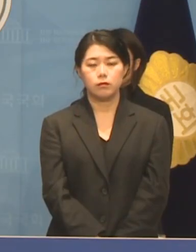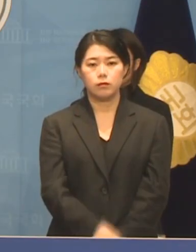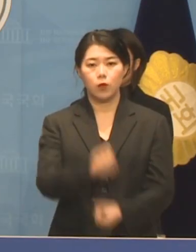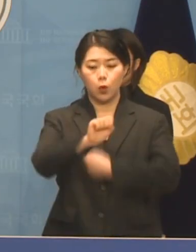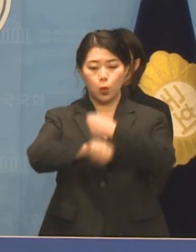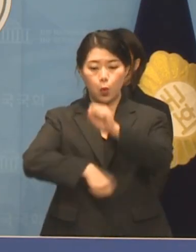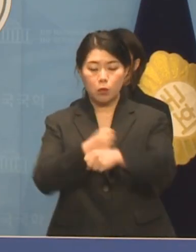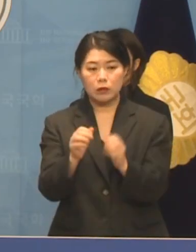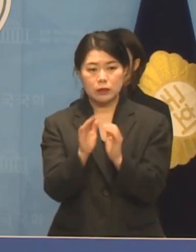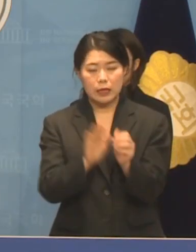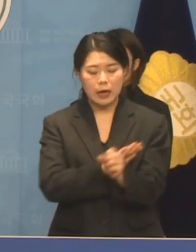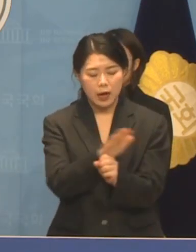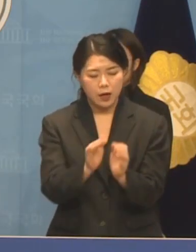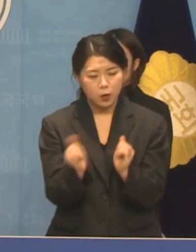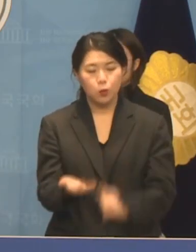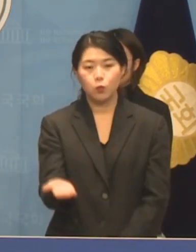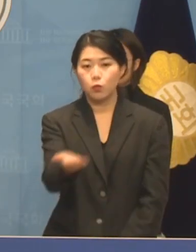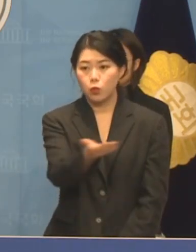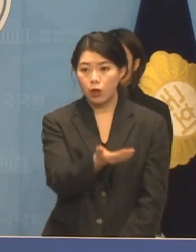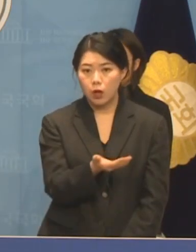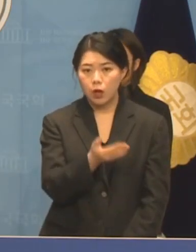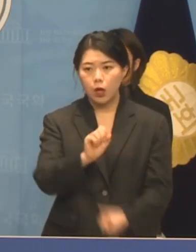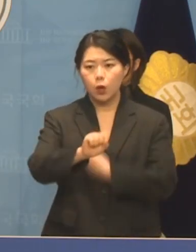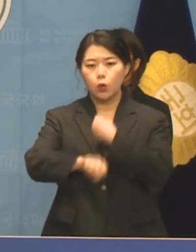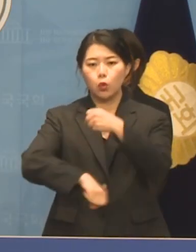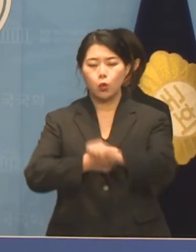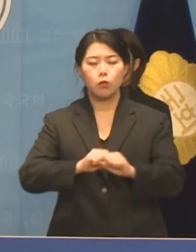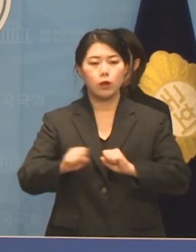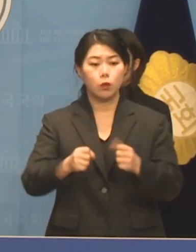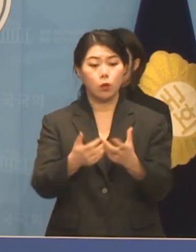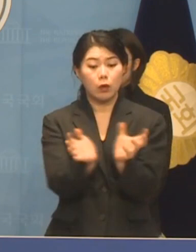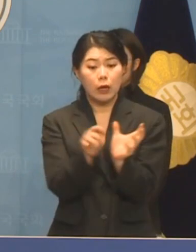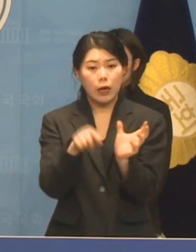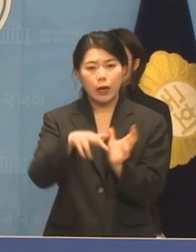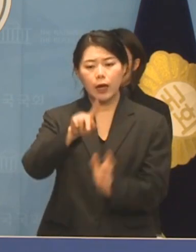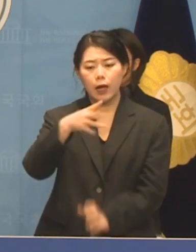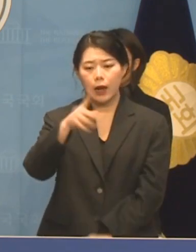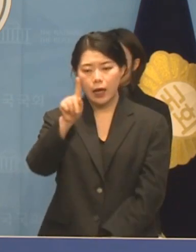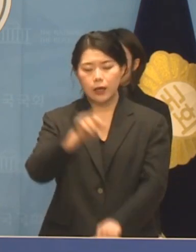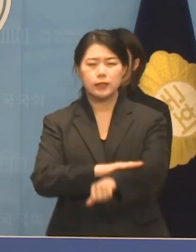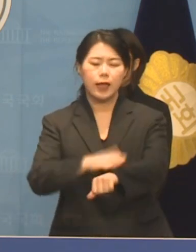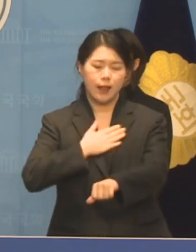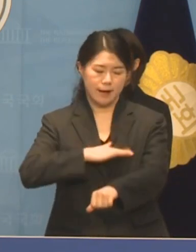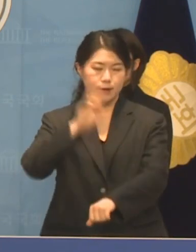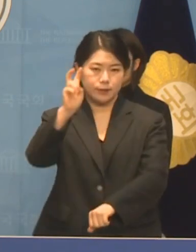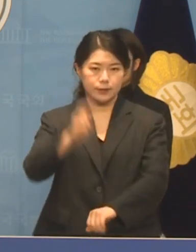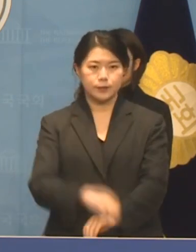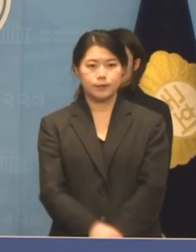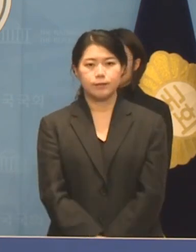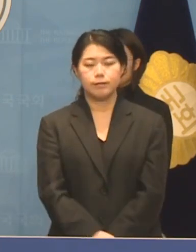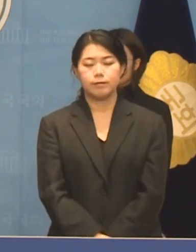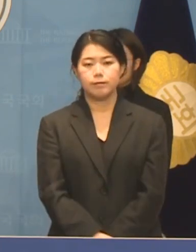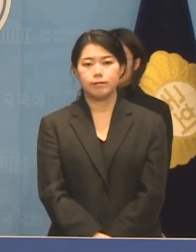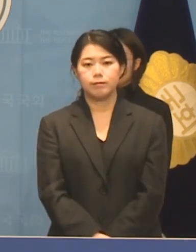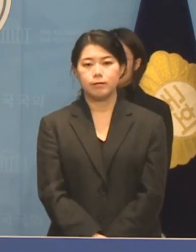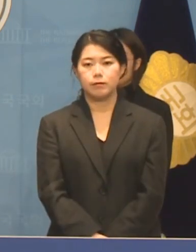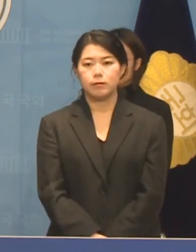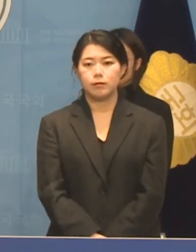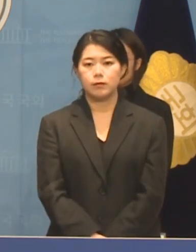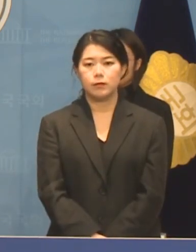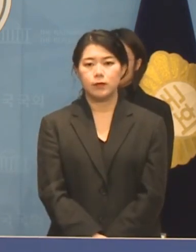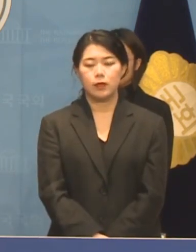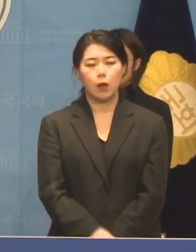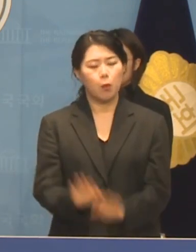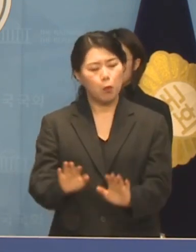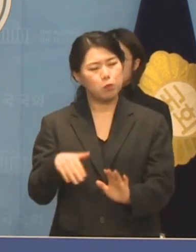동물을 사랑하는 분들은 당연히 동물권 행동 카라에 대해서 잘 알고 있으리라 믿습니다만, 아마 또 그렇지 못한 분들도